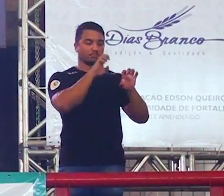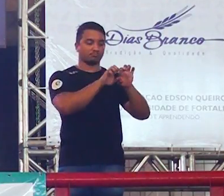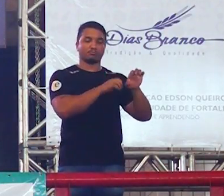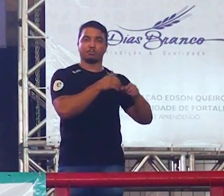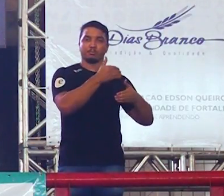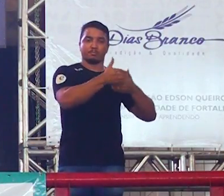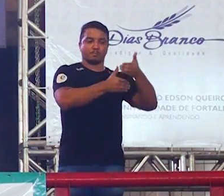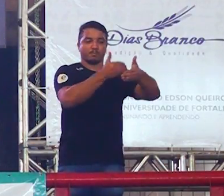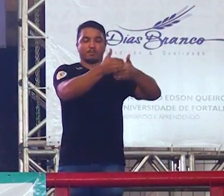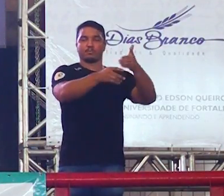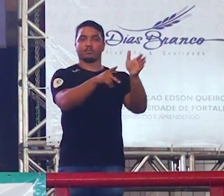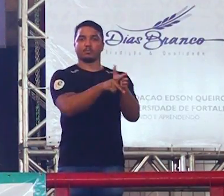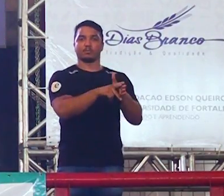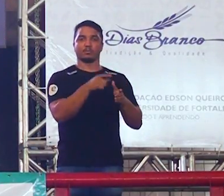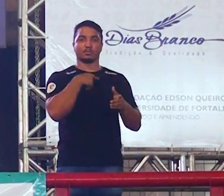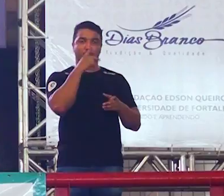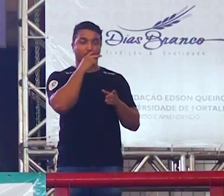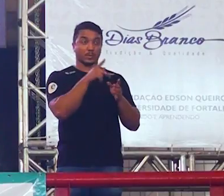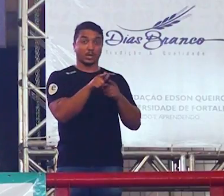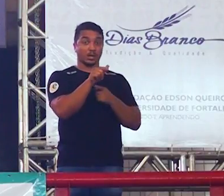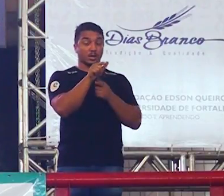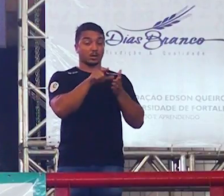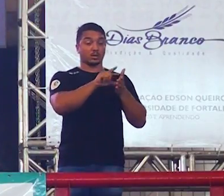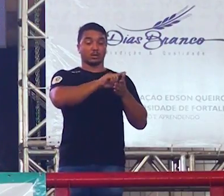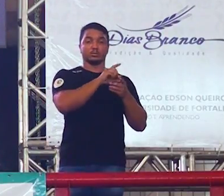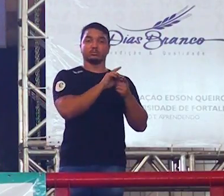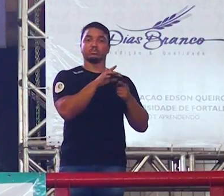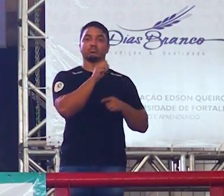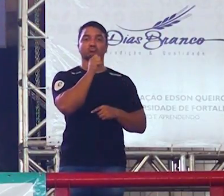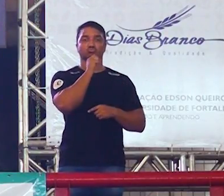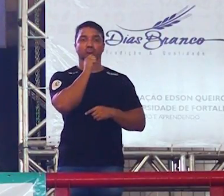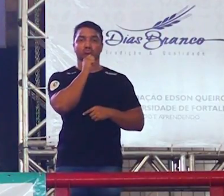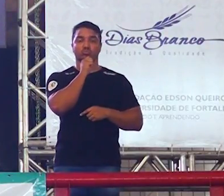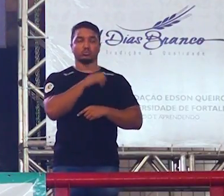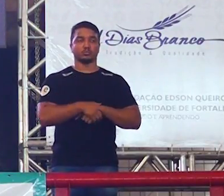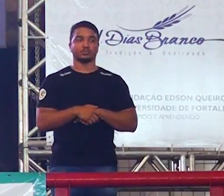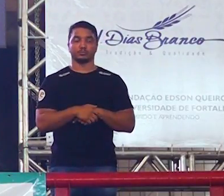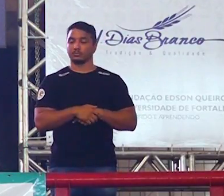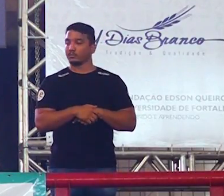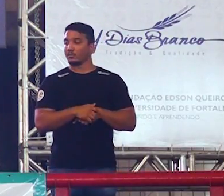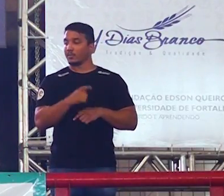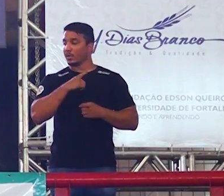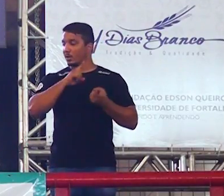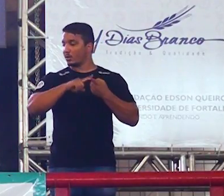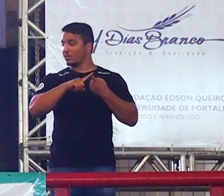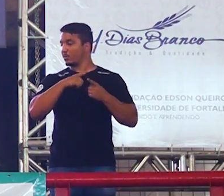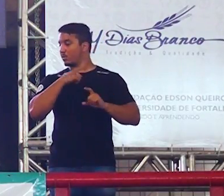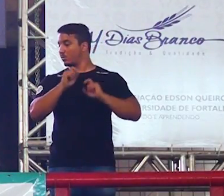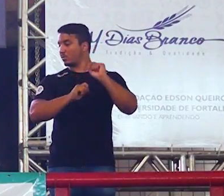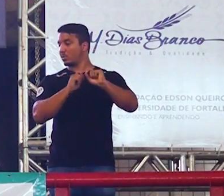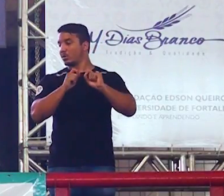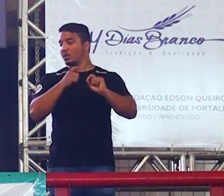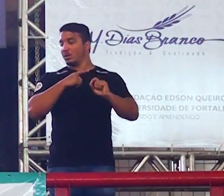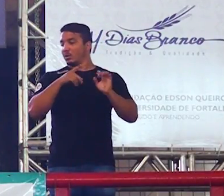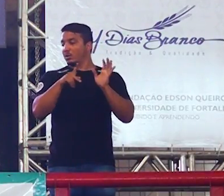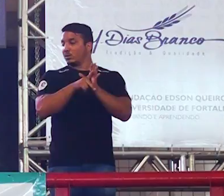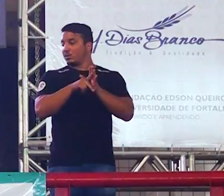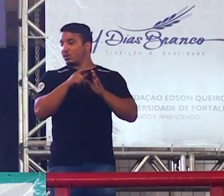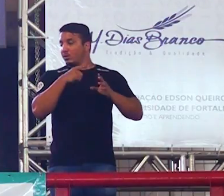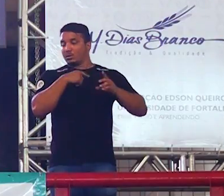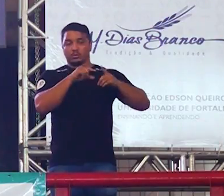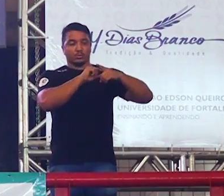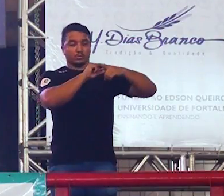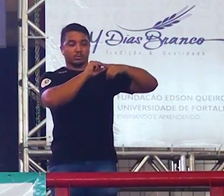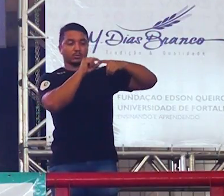durante o processo pré-fecundação. Não bastando isso, temos também quem? Temos o